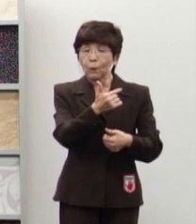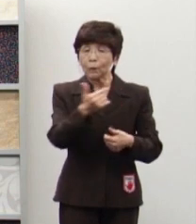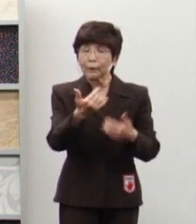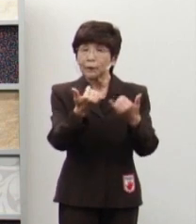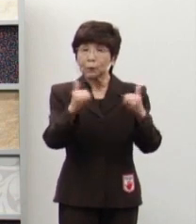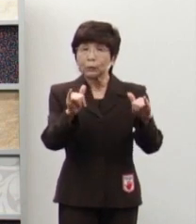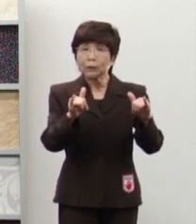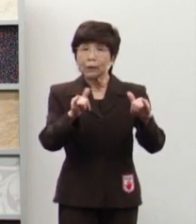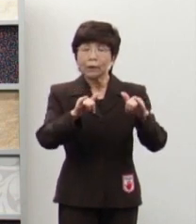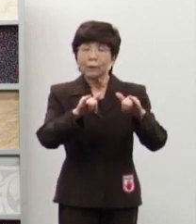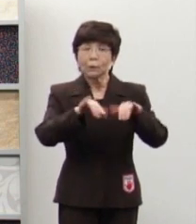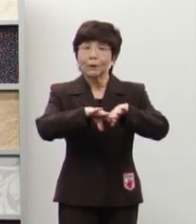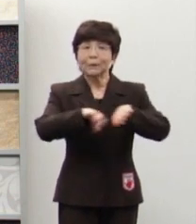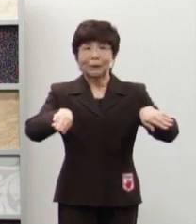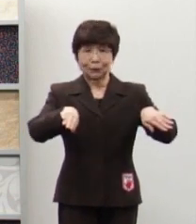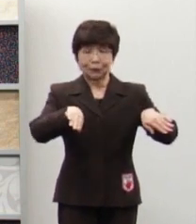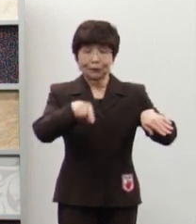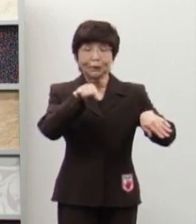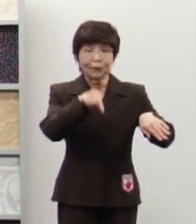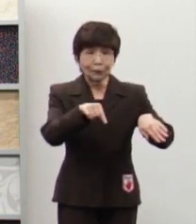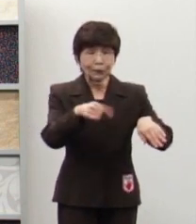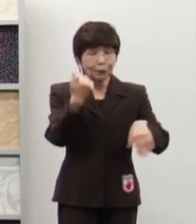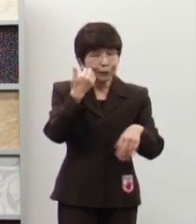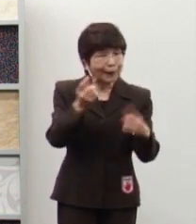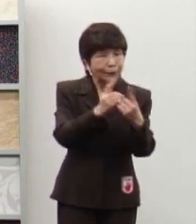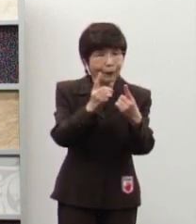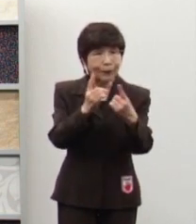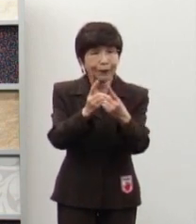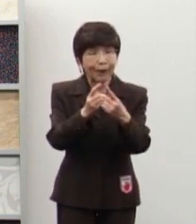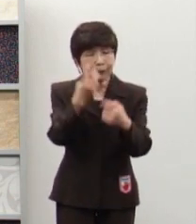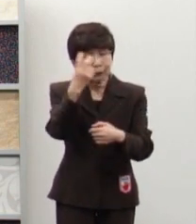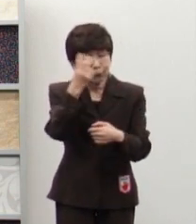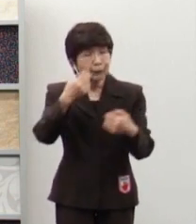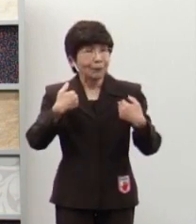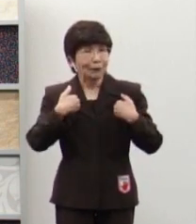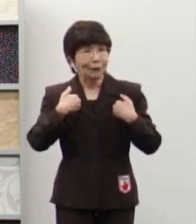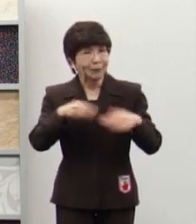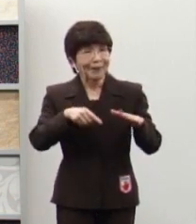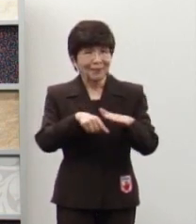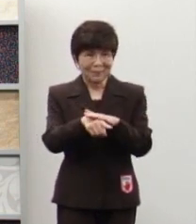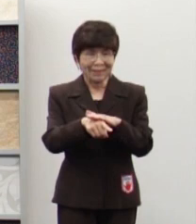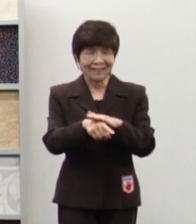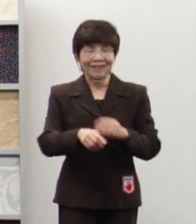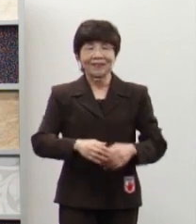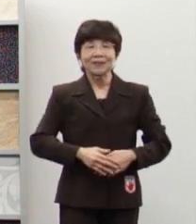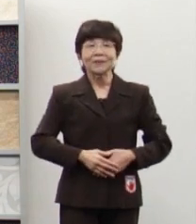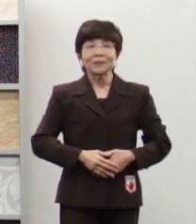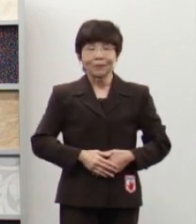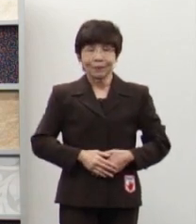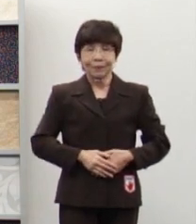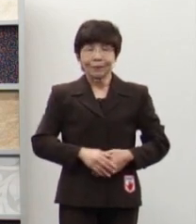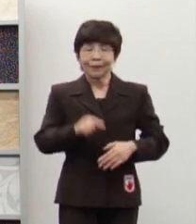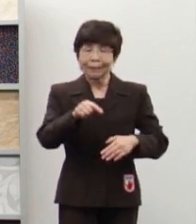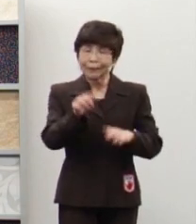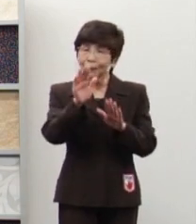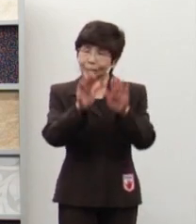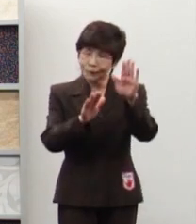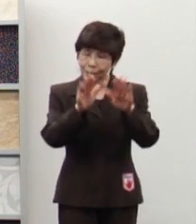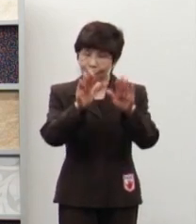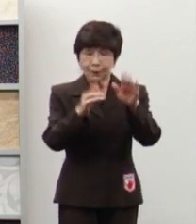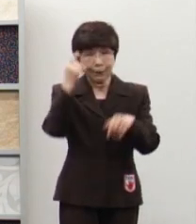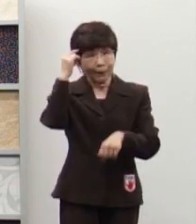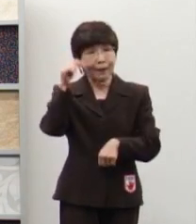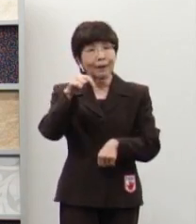ね、その追跡調査をする必要もなくなる、ということでもありますので、まあ、ここはですね、この名前というものを、